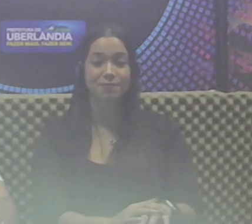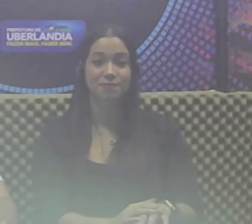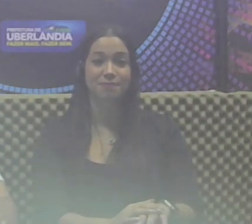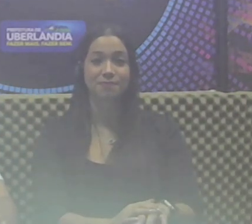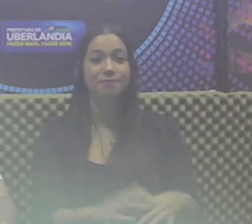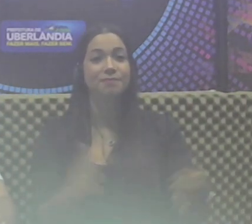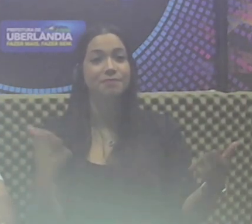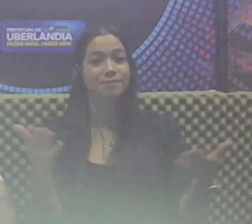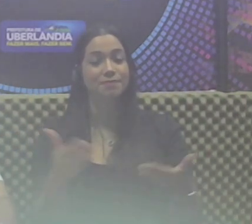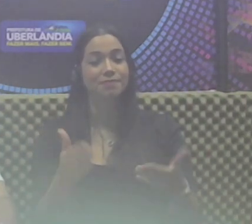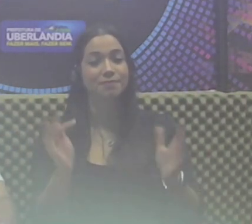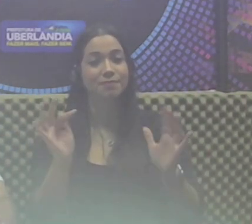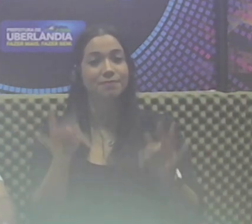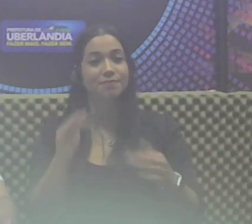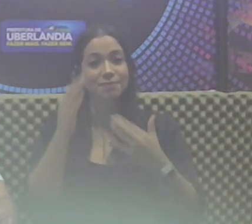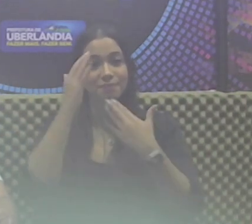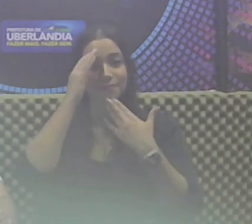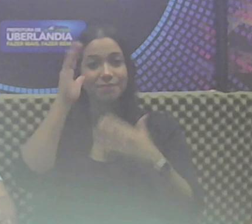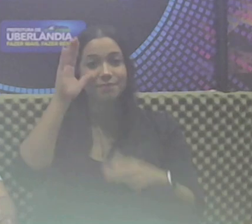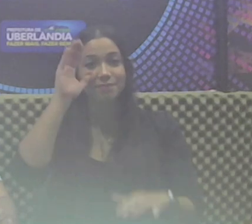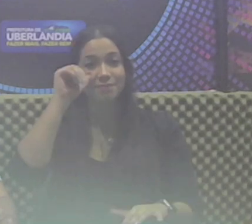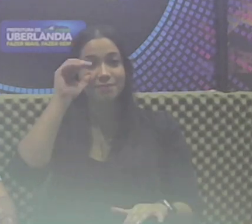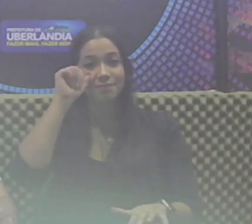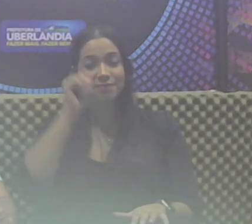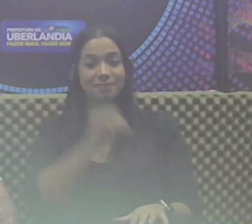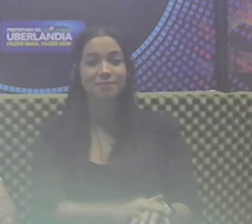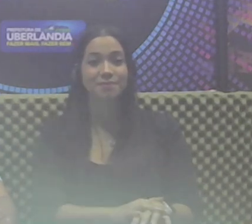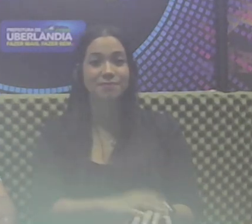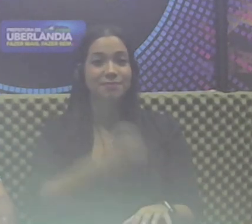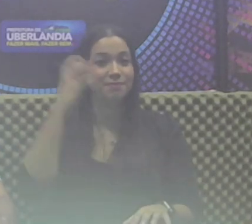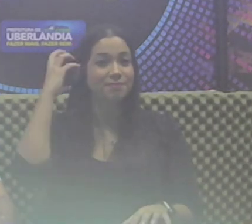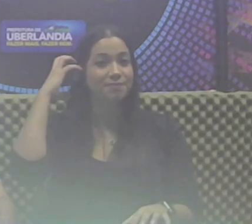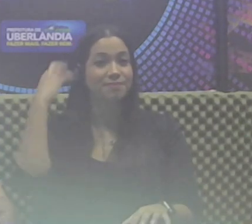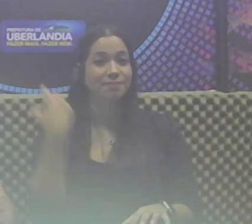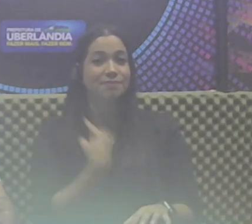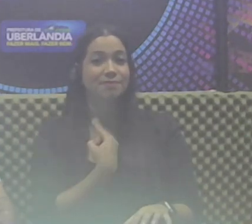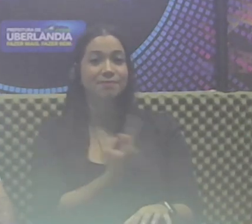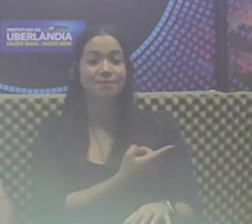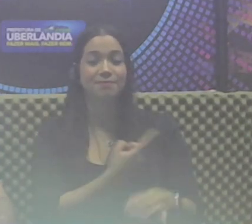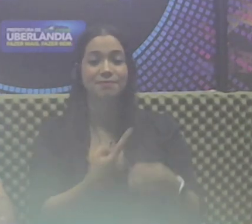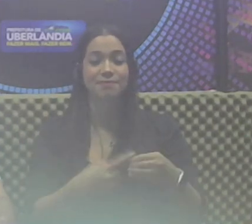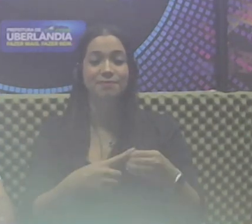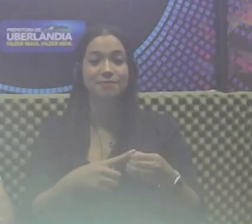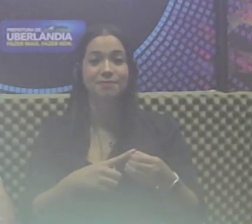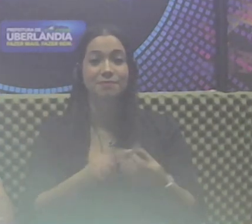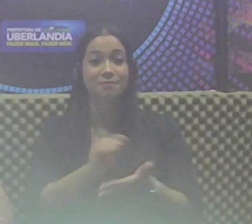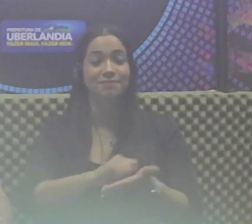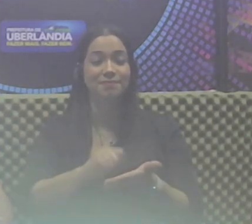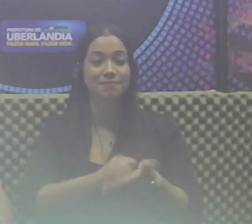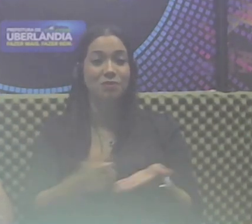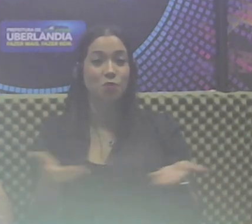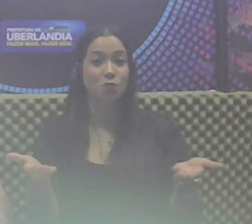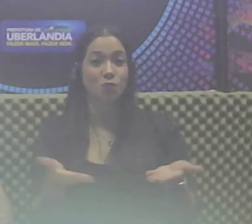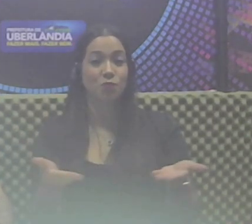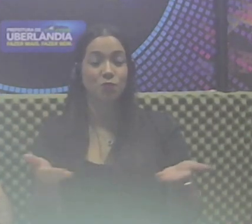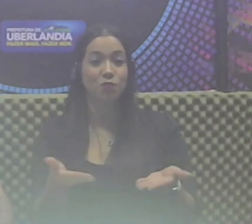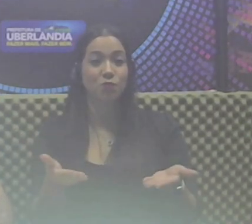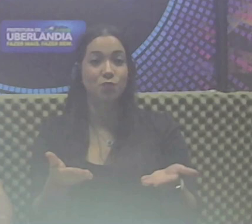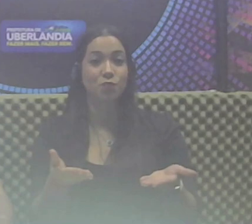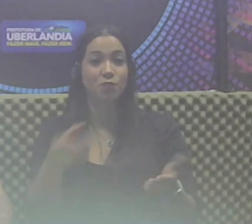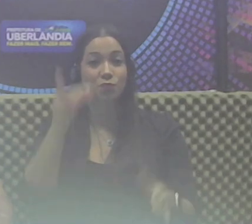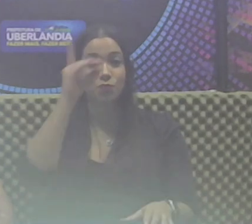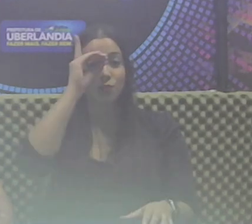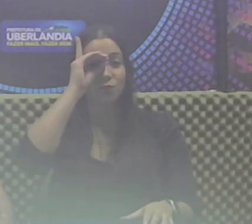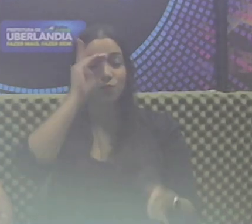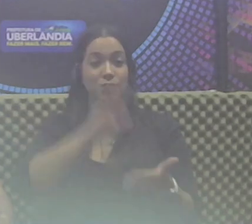notícias. A edição de hoje fica por aqui. Obrigado pela sua audiência, Rádio Nossa Cidade. Jornalista responsável pela edição,